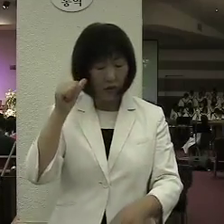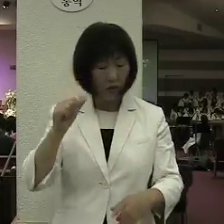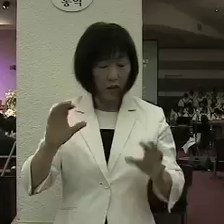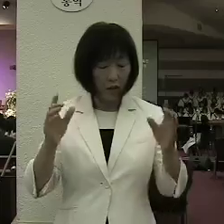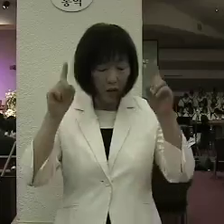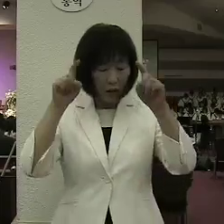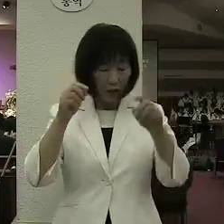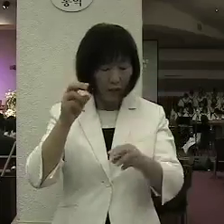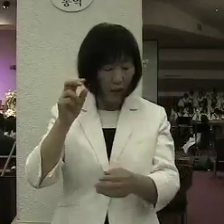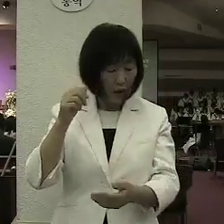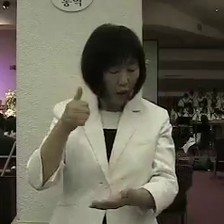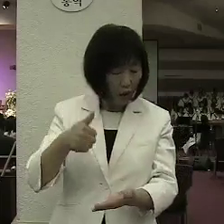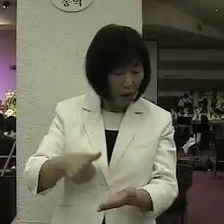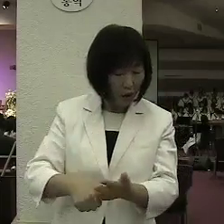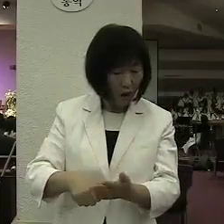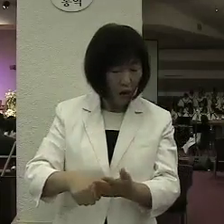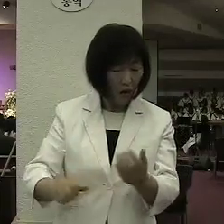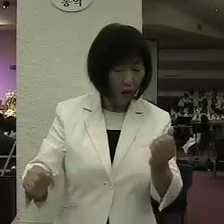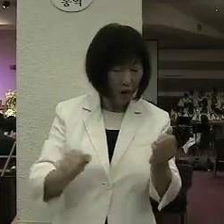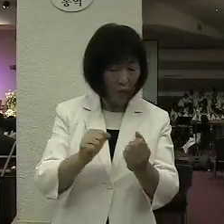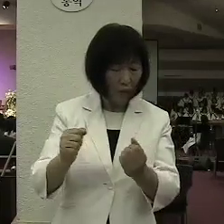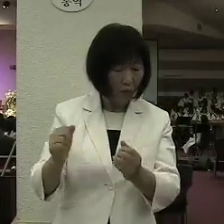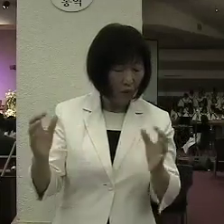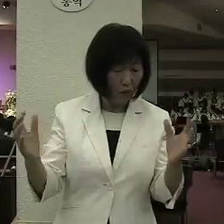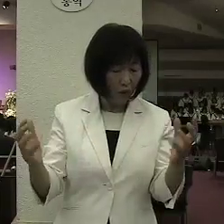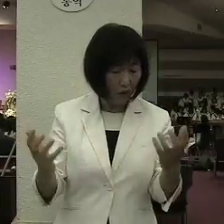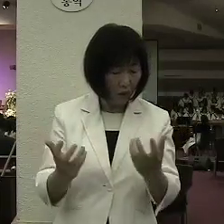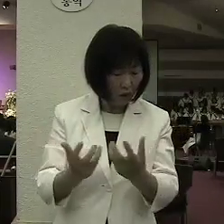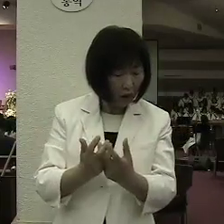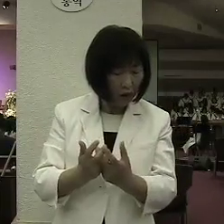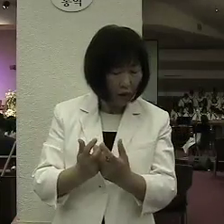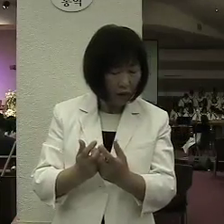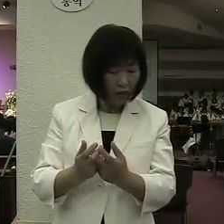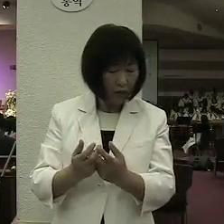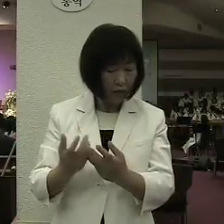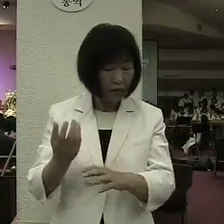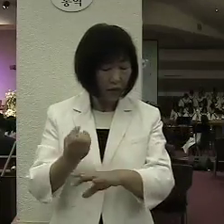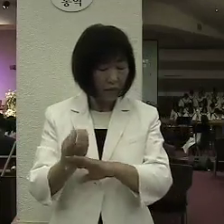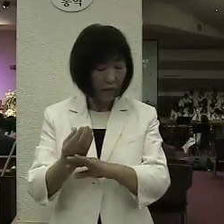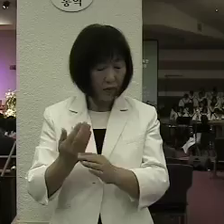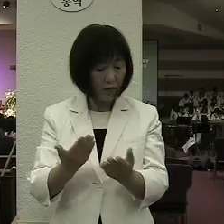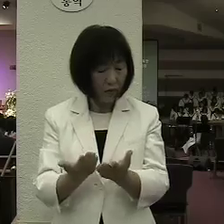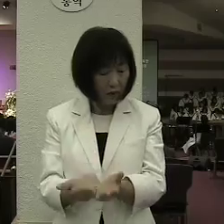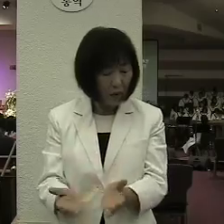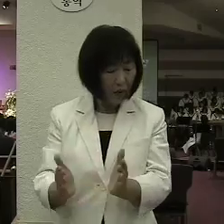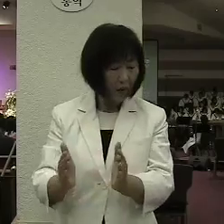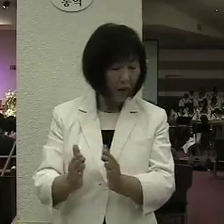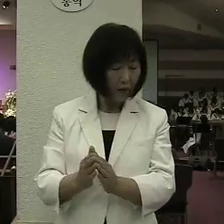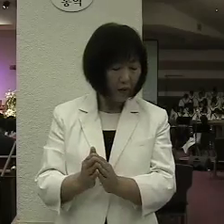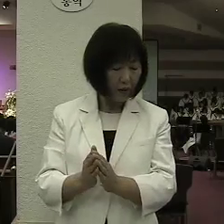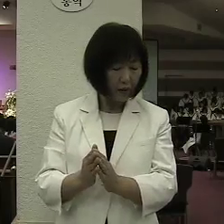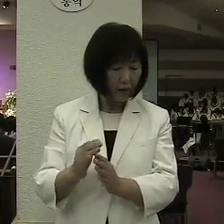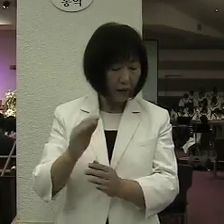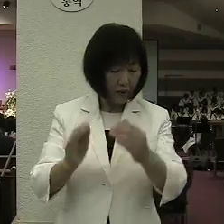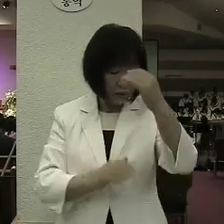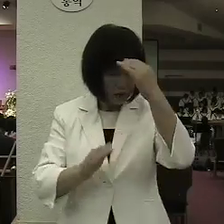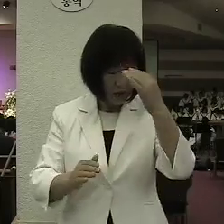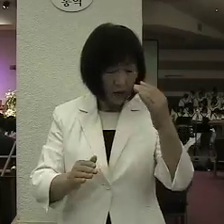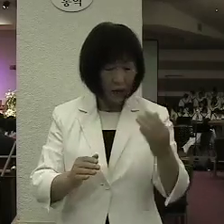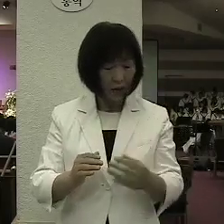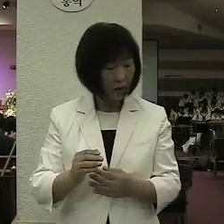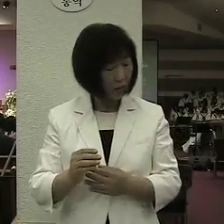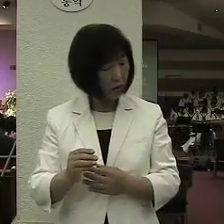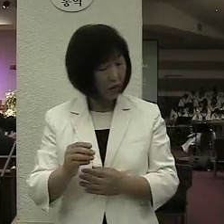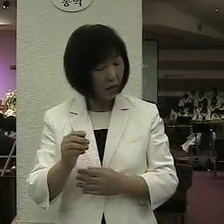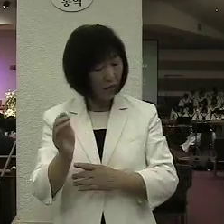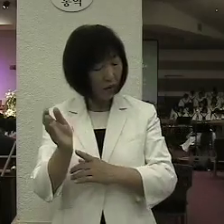같더라. 7 뿔과 7 눈이 있으니 이 눈은 온 땅에 보내심을 입은 하나님의 7 왕이더라.